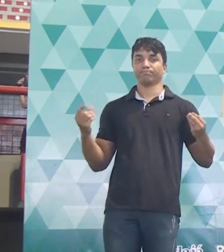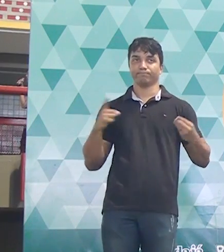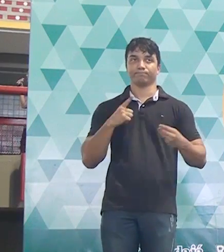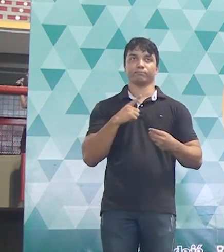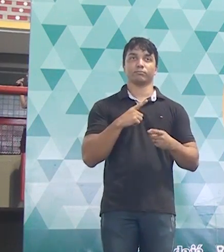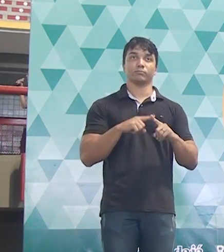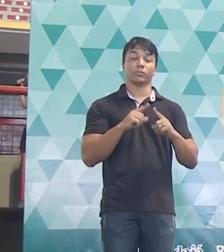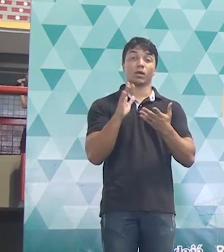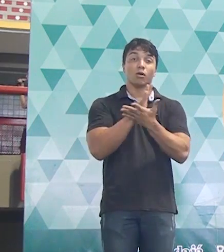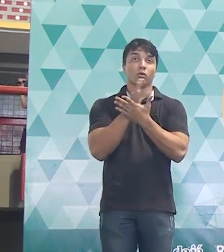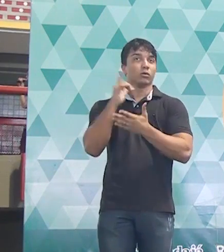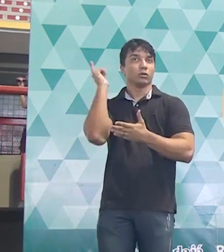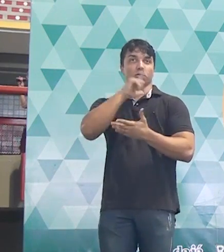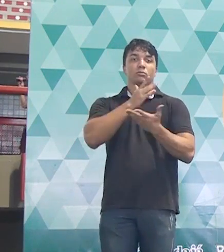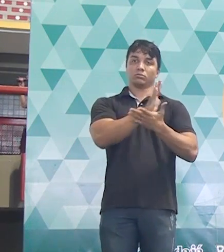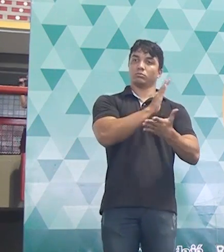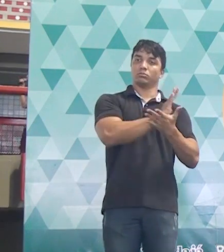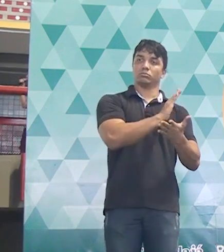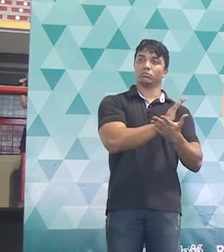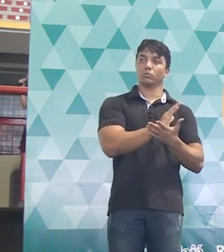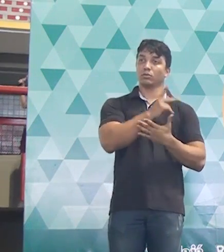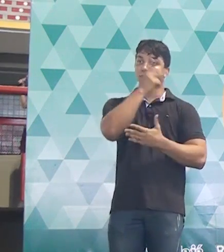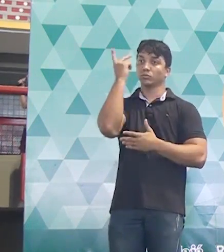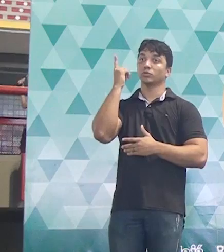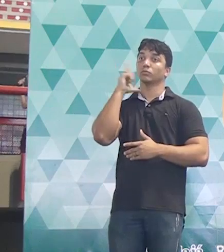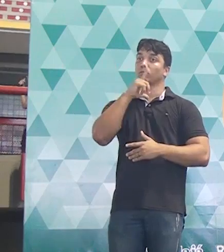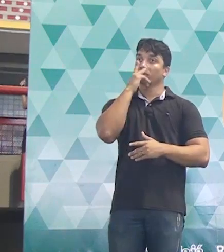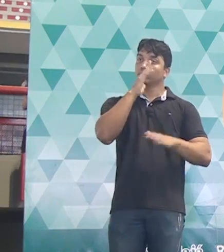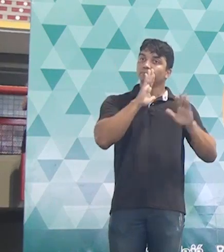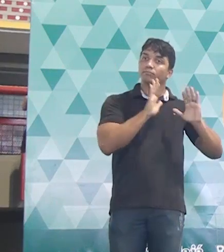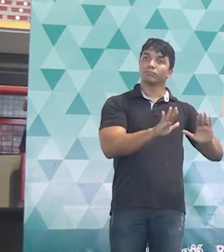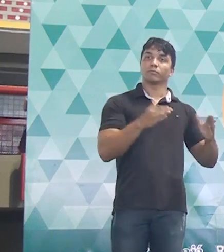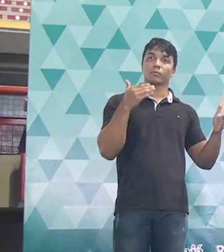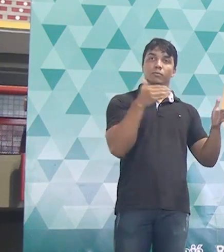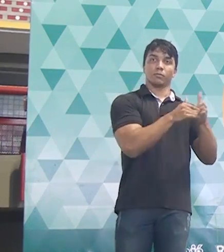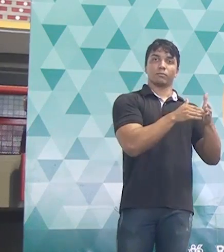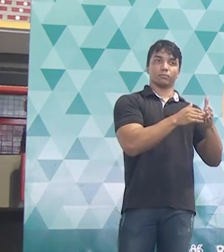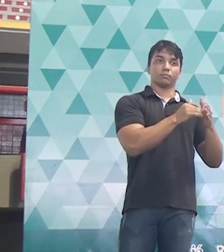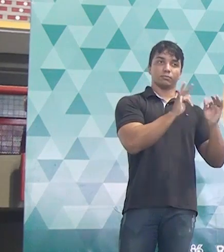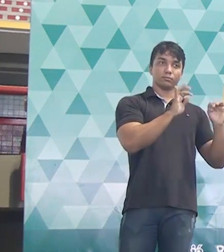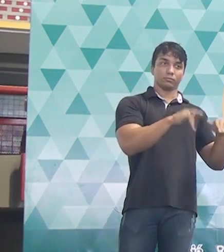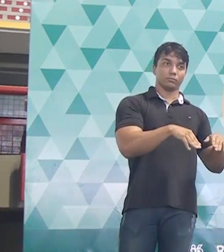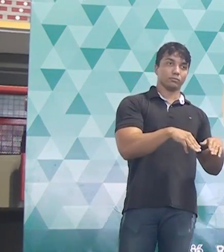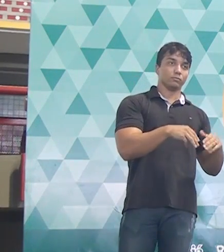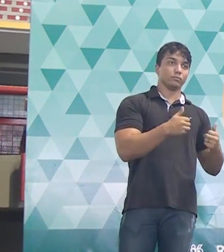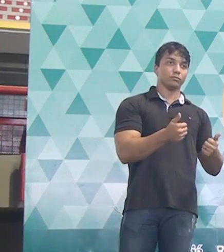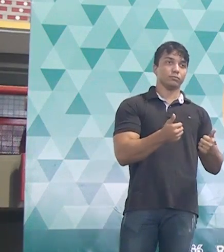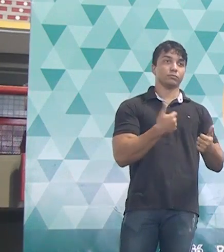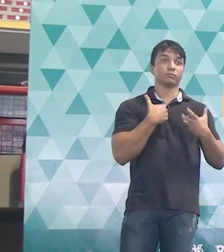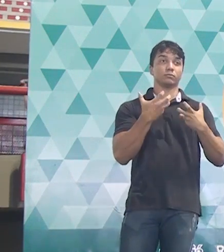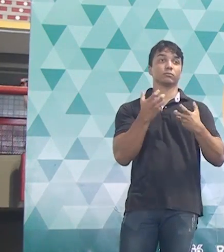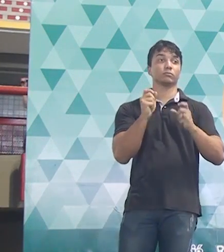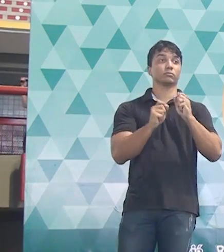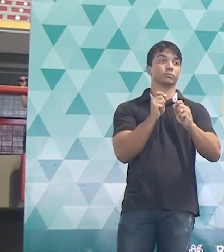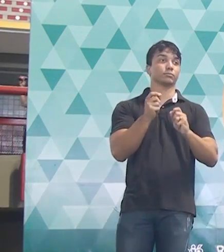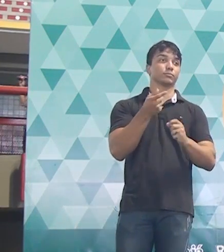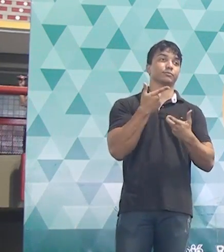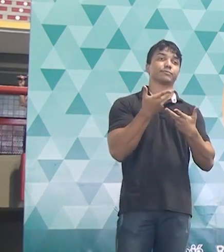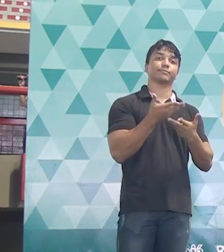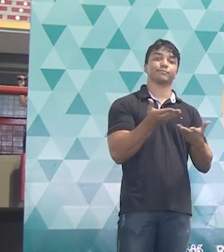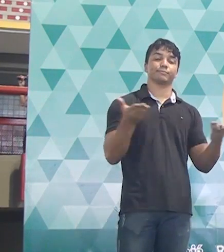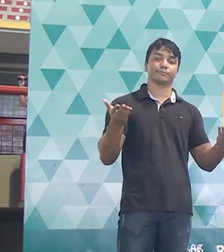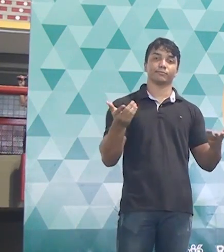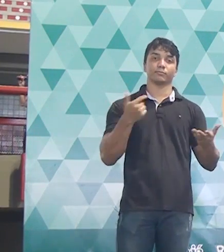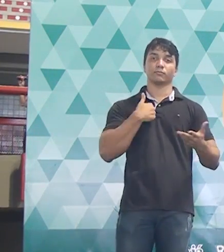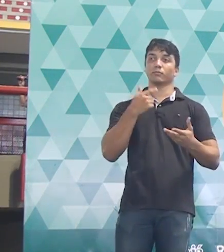Os que passaram eram exatamente aqueles que ficavam nesse grupo final. Estou querendo dizer com isso